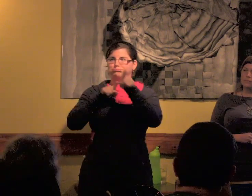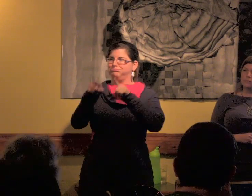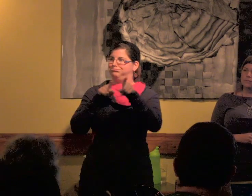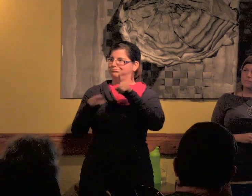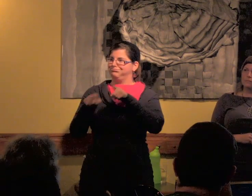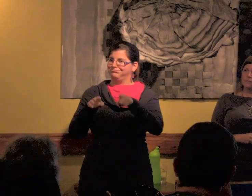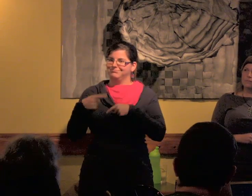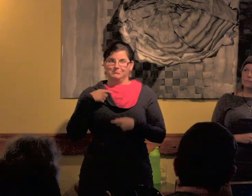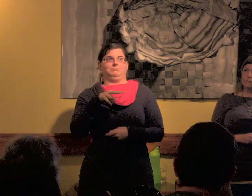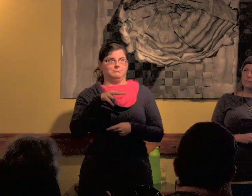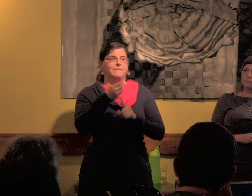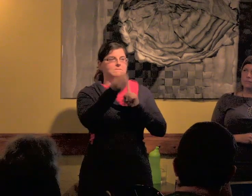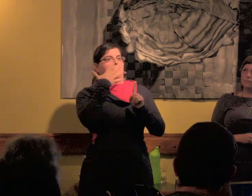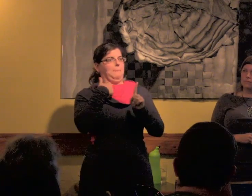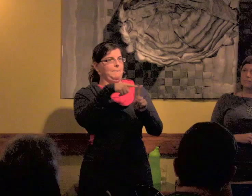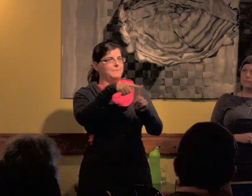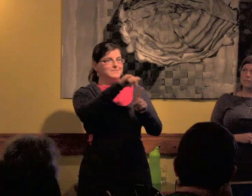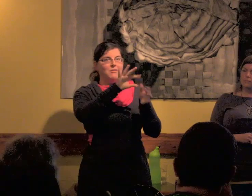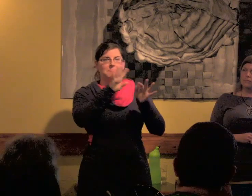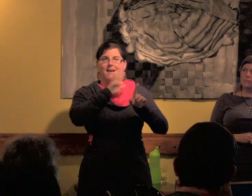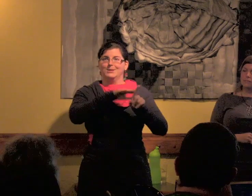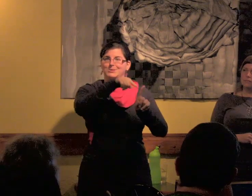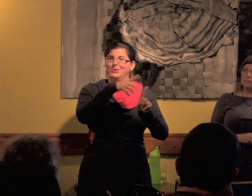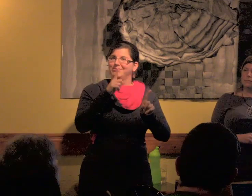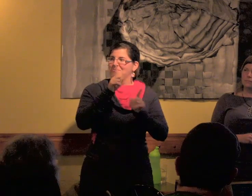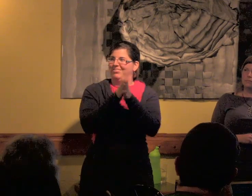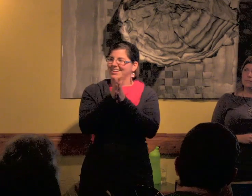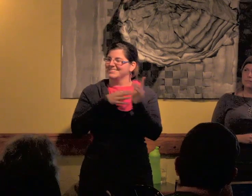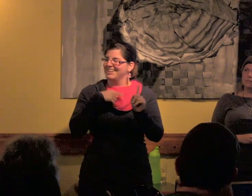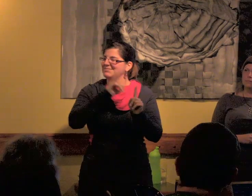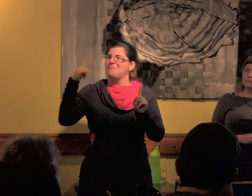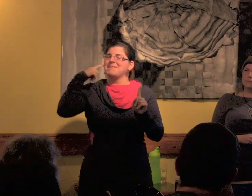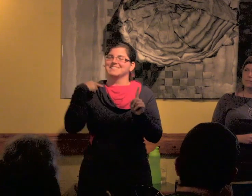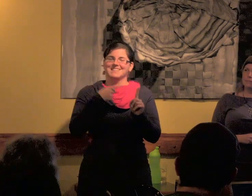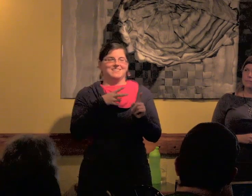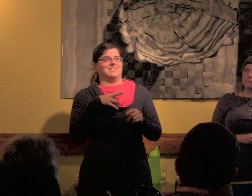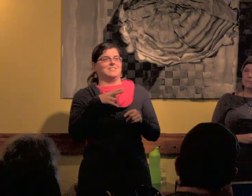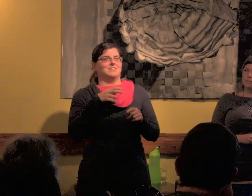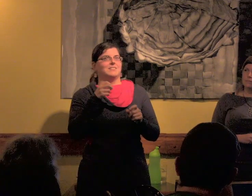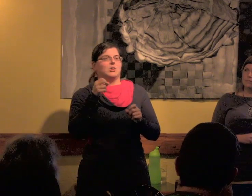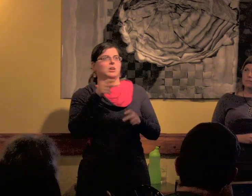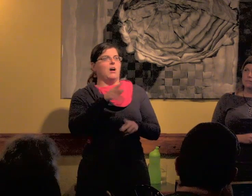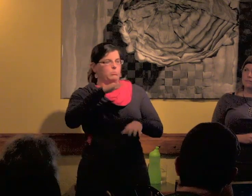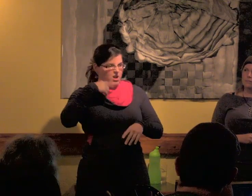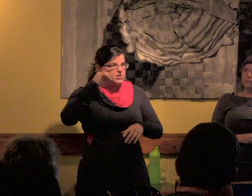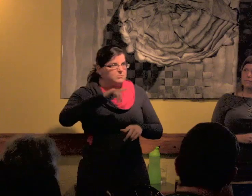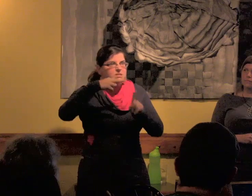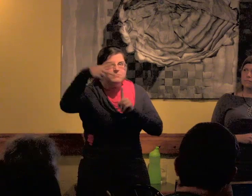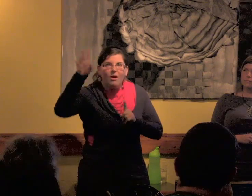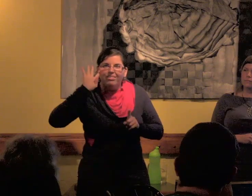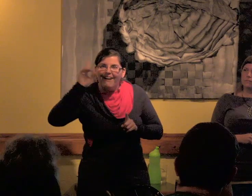autres. Mais certaines personnes sourdes ont perdu un peu ce filtre. Et c'est vraiment quelque chose qui me frappe parce que, bon, lorsque j'ai parlé avec